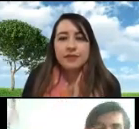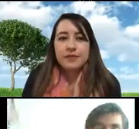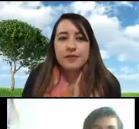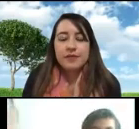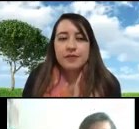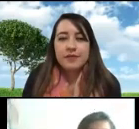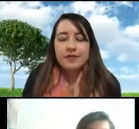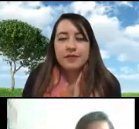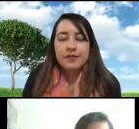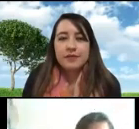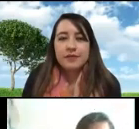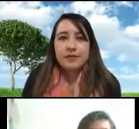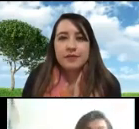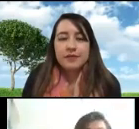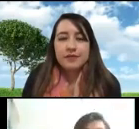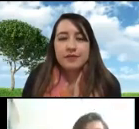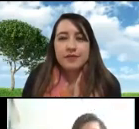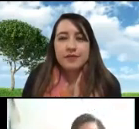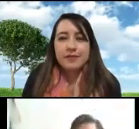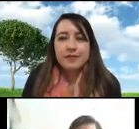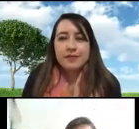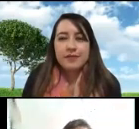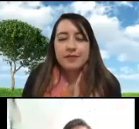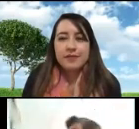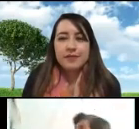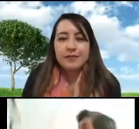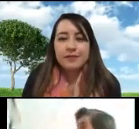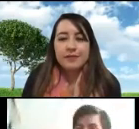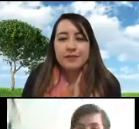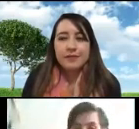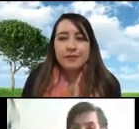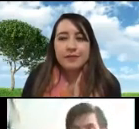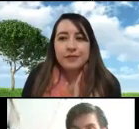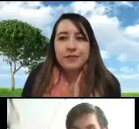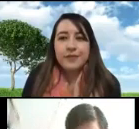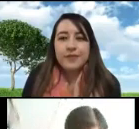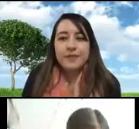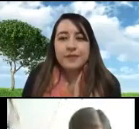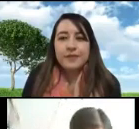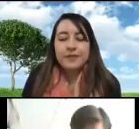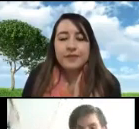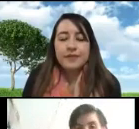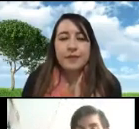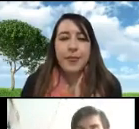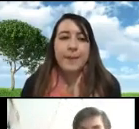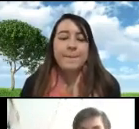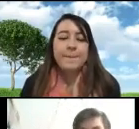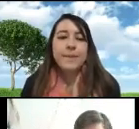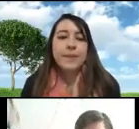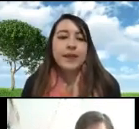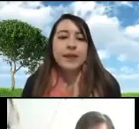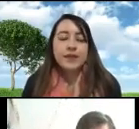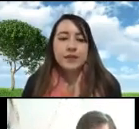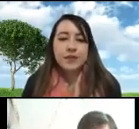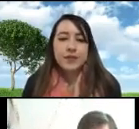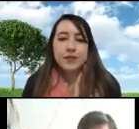Esa estuvo ahí un poco confusa. Es lo que veo por las respuestas. A ver, vamos con la siguiente. Este